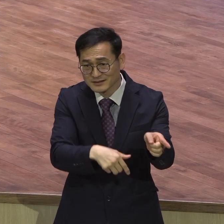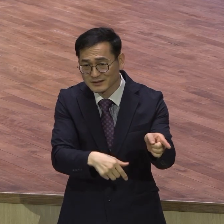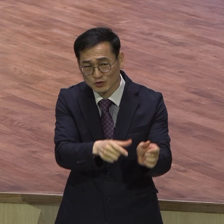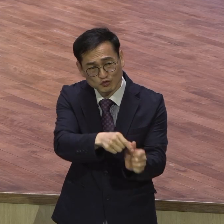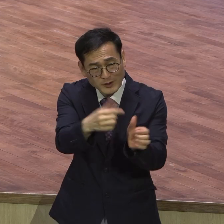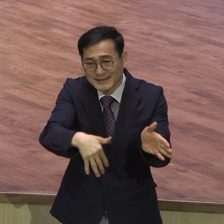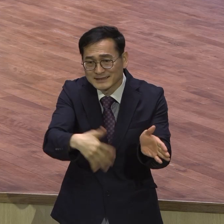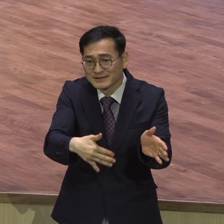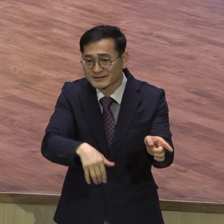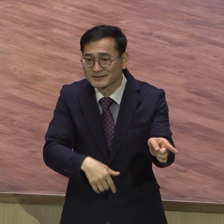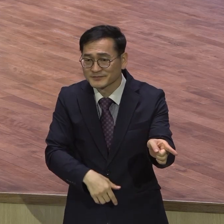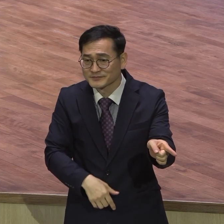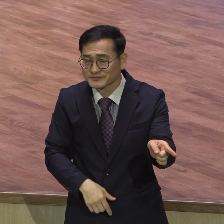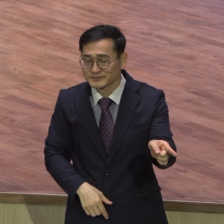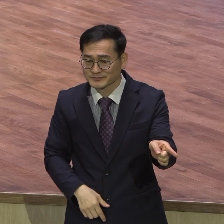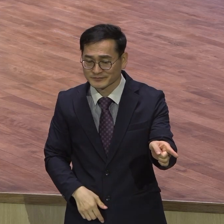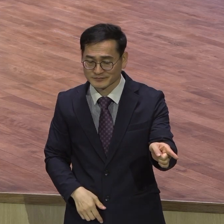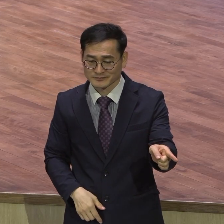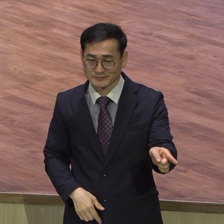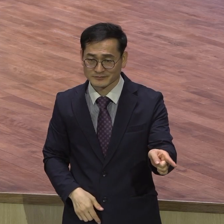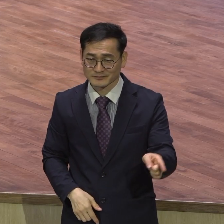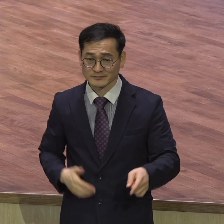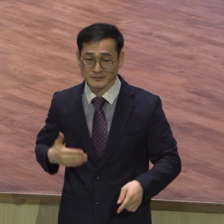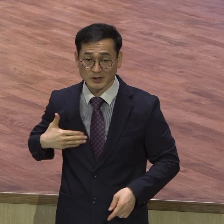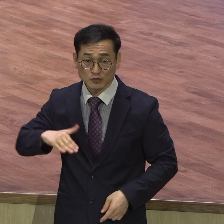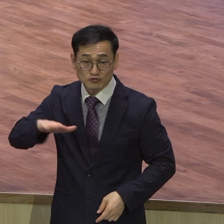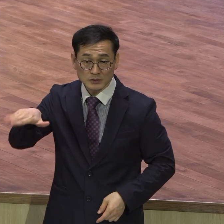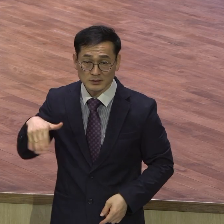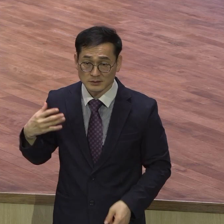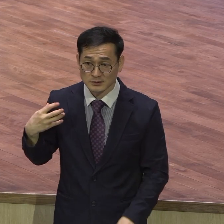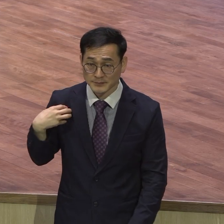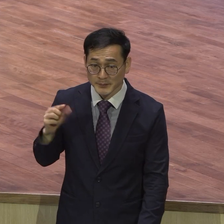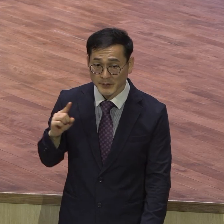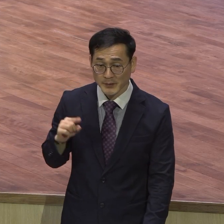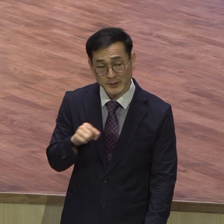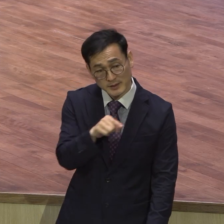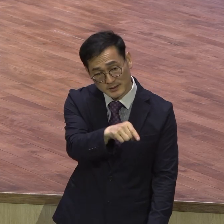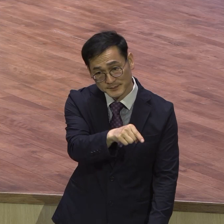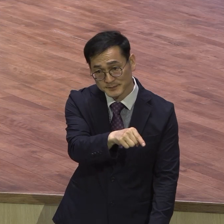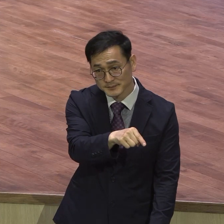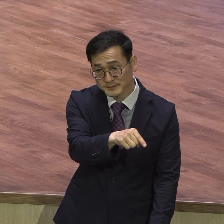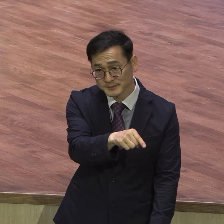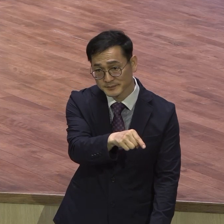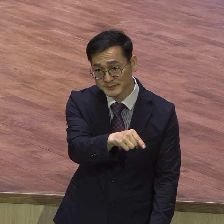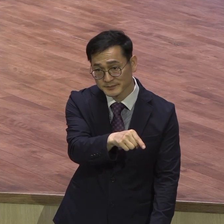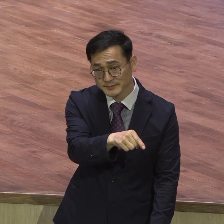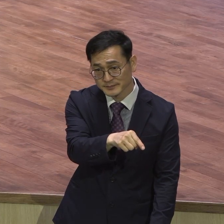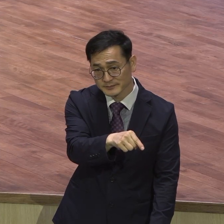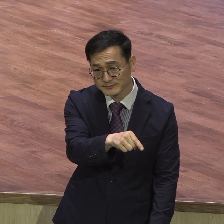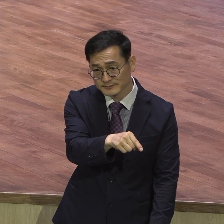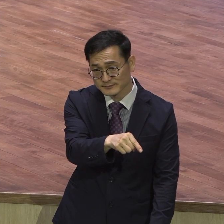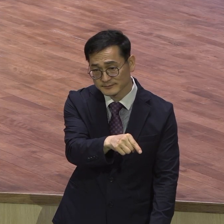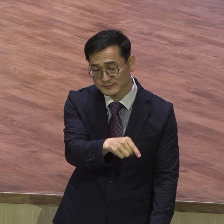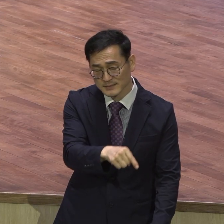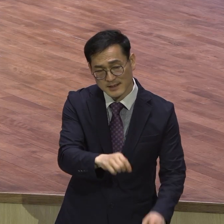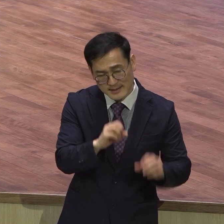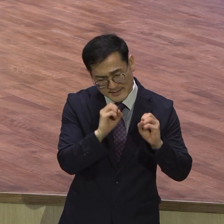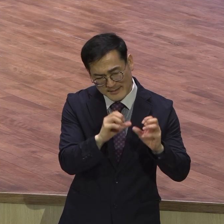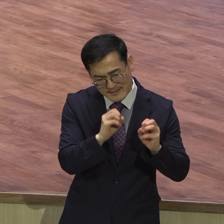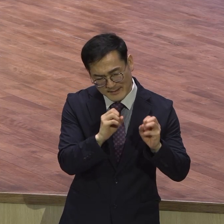구별을 못 받아. 불신자야. 자 우리 구별된 존재감 우리가 그 사람에게 어떤 방법을 했어라도 그